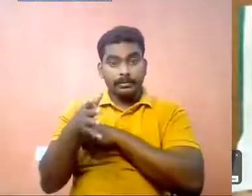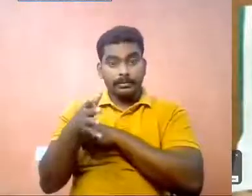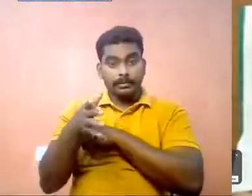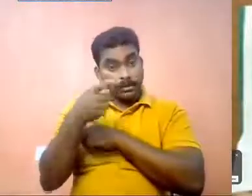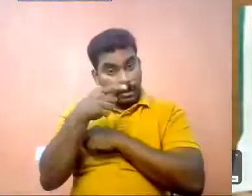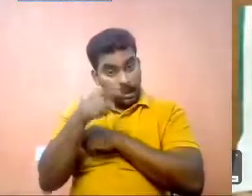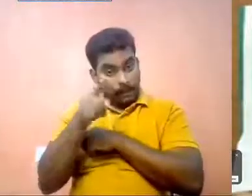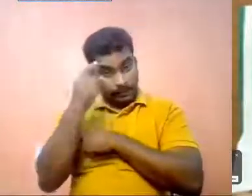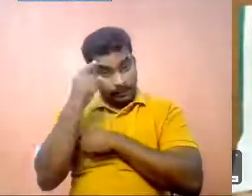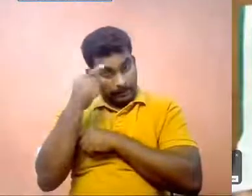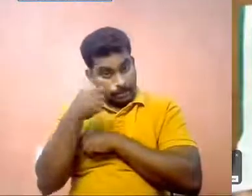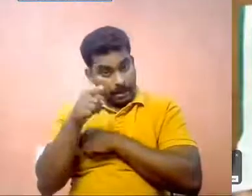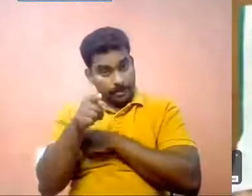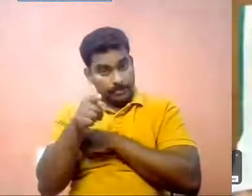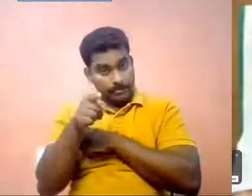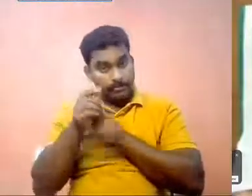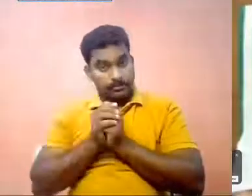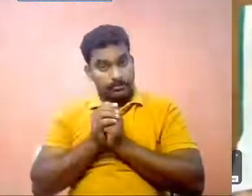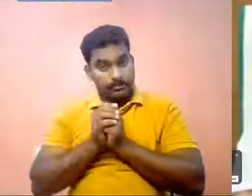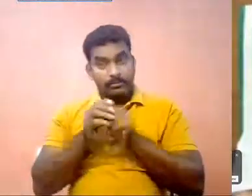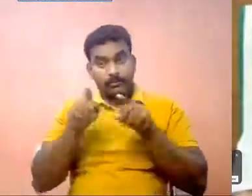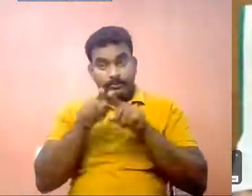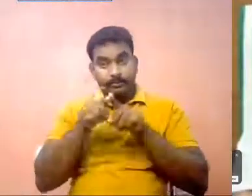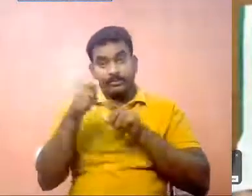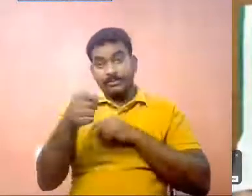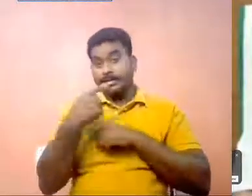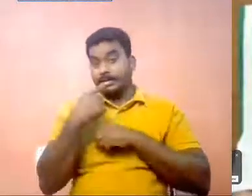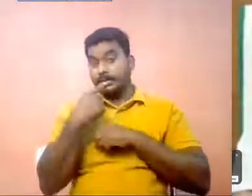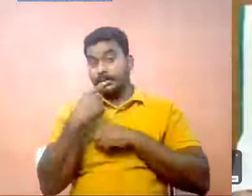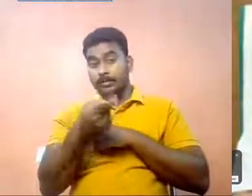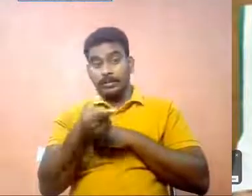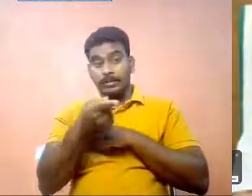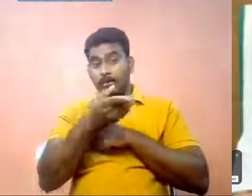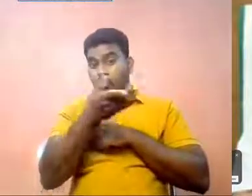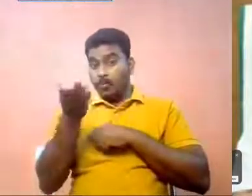യഥാർത്ഥത്തിൽ ഇത് നമുക്ക് ഓരോരുത്തർക്കുമുള്ള